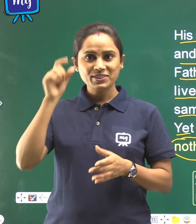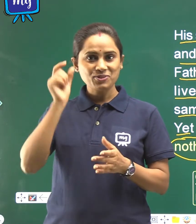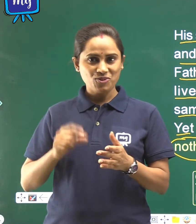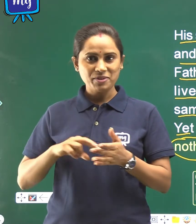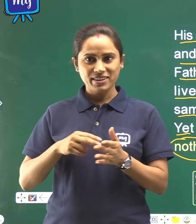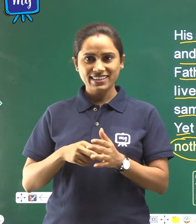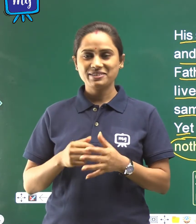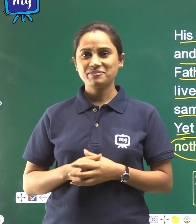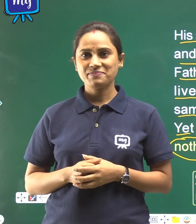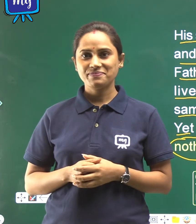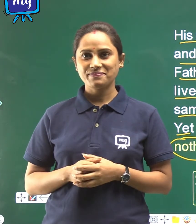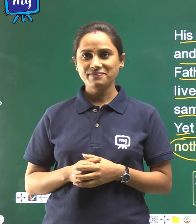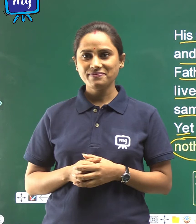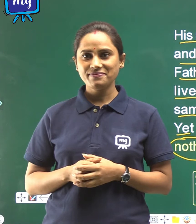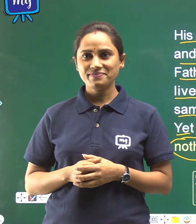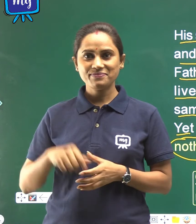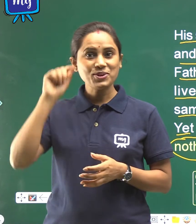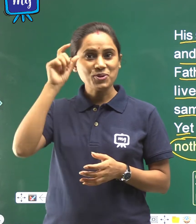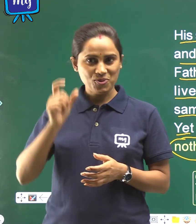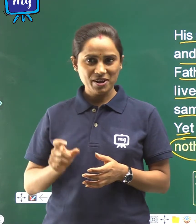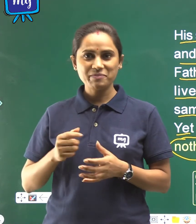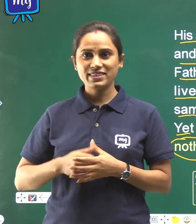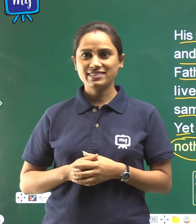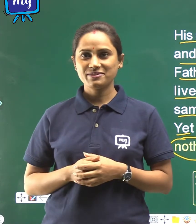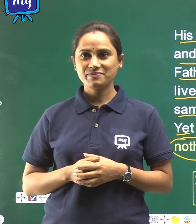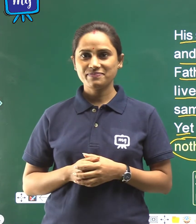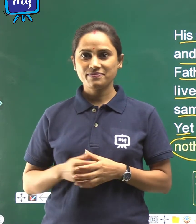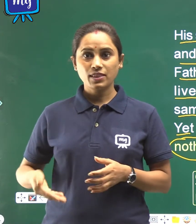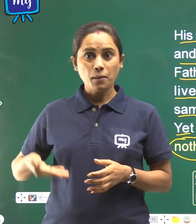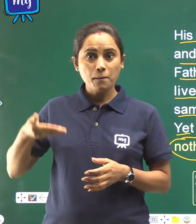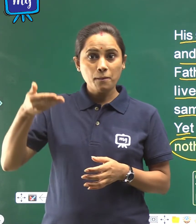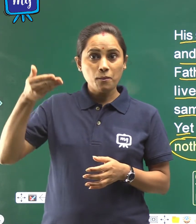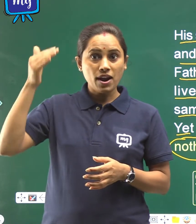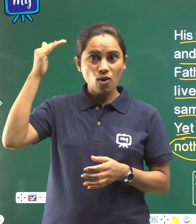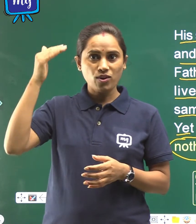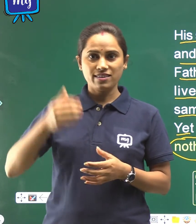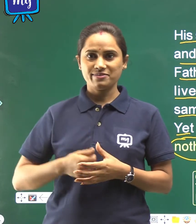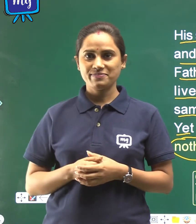Word meaning. Grown up, बड़ा होना.